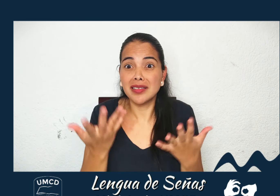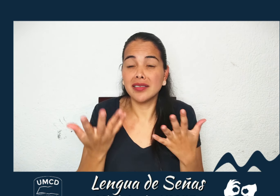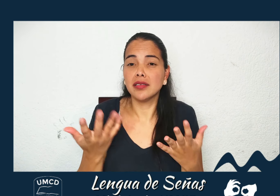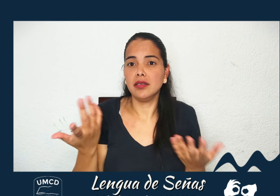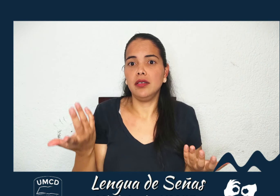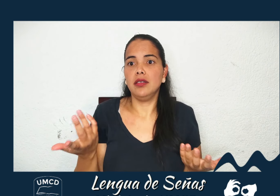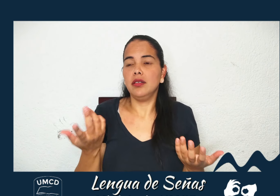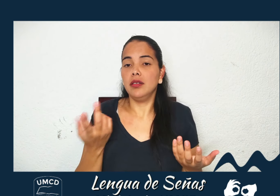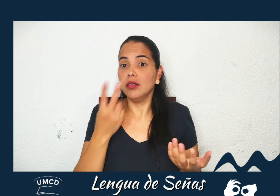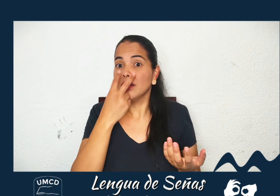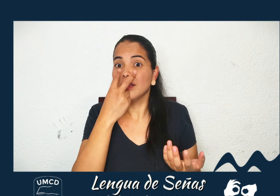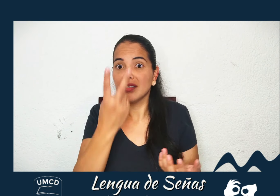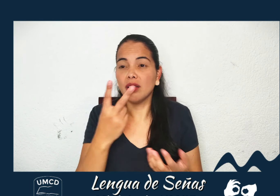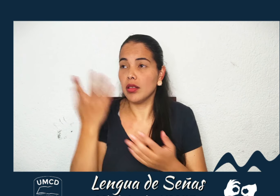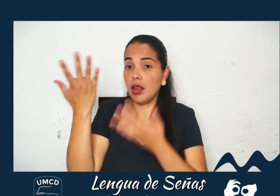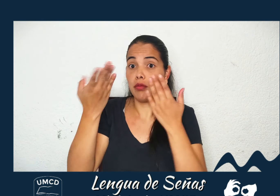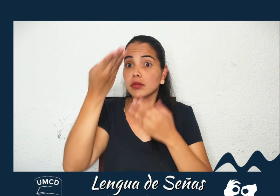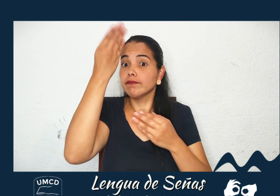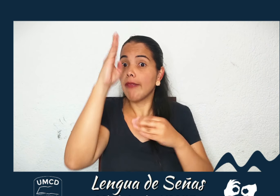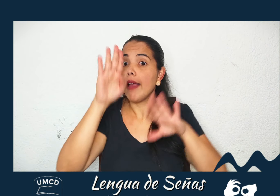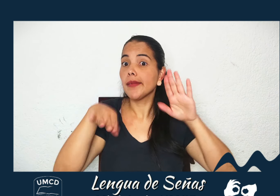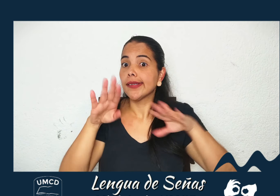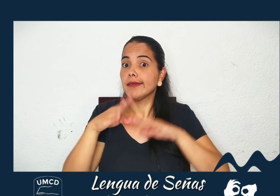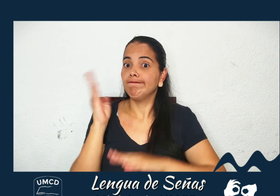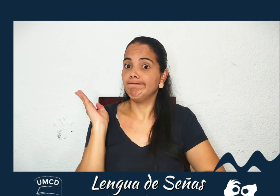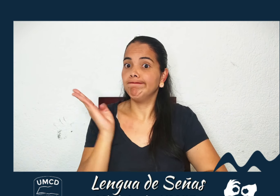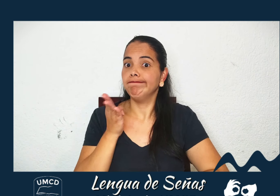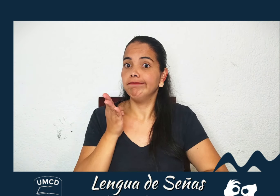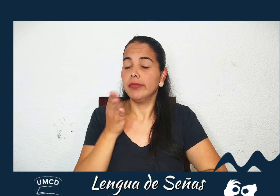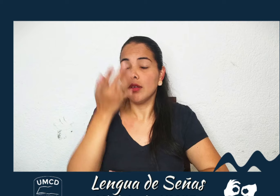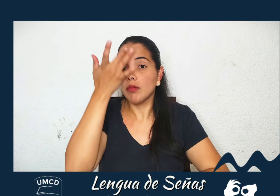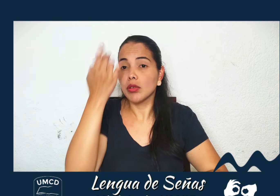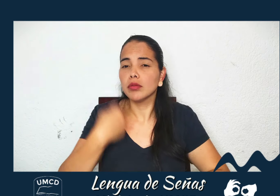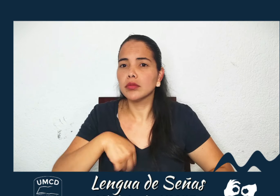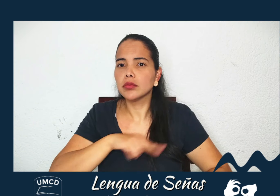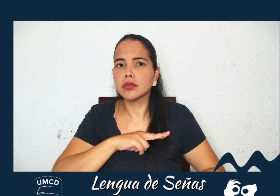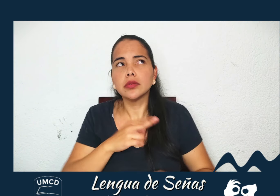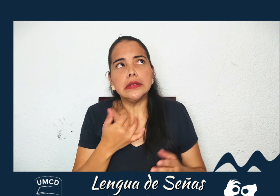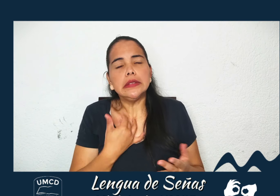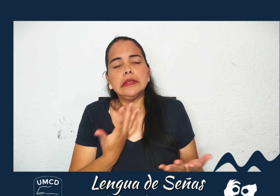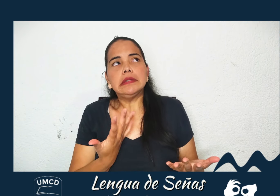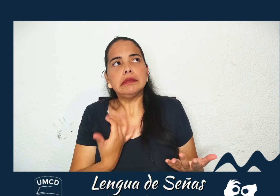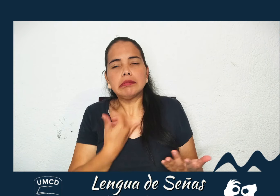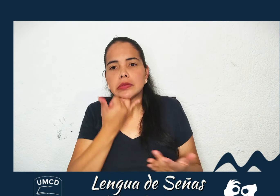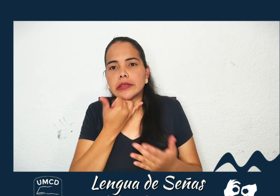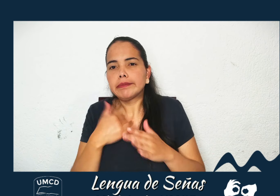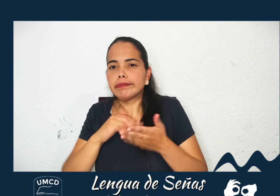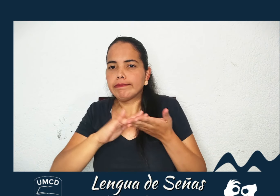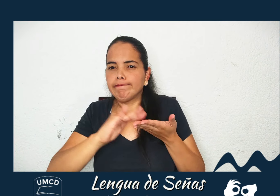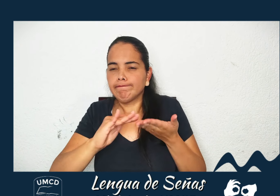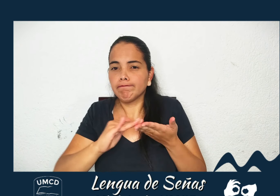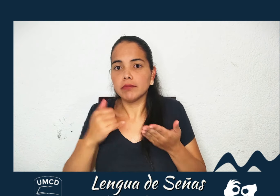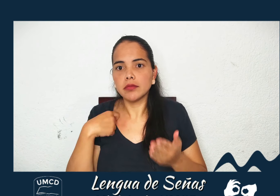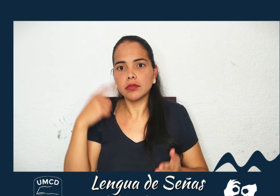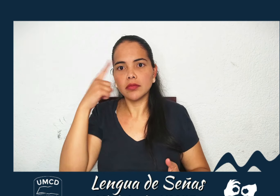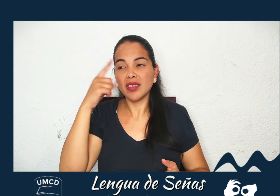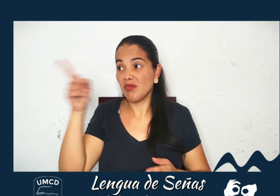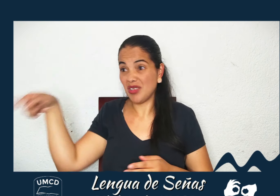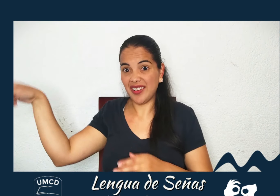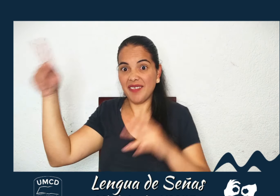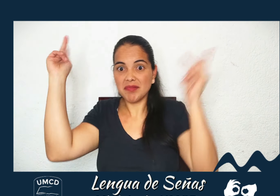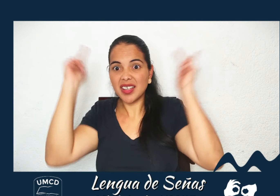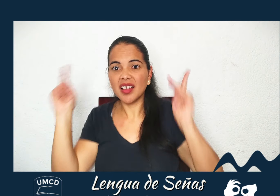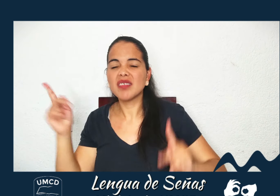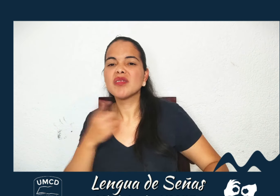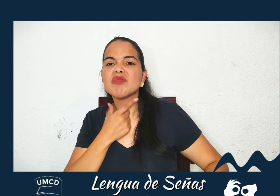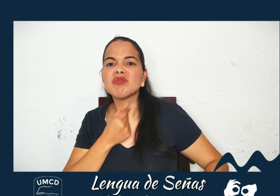escuchamos la reprensión de Dios, la llamada de atención de Dios, estaremos observando cuáles son los caminos de los